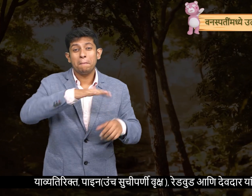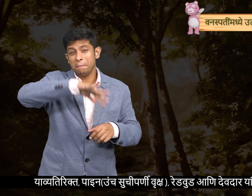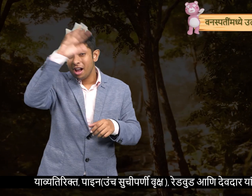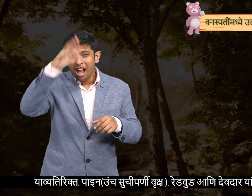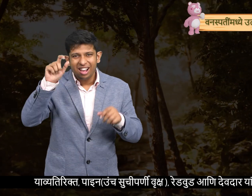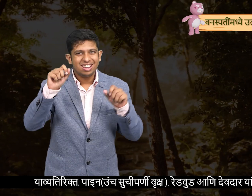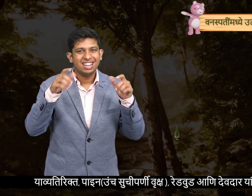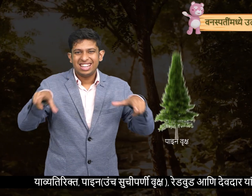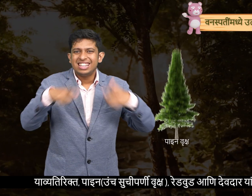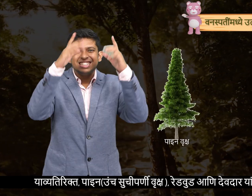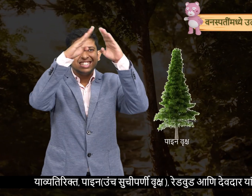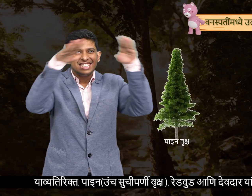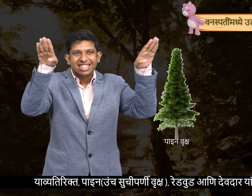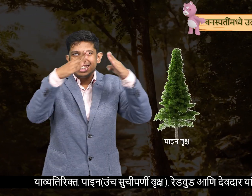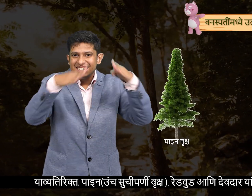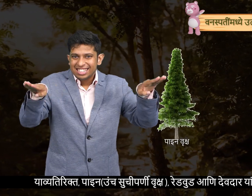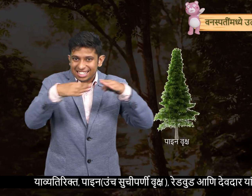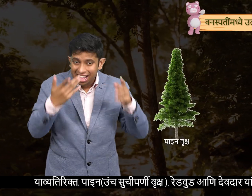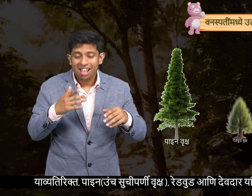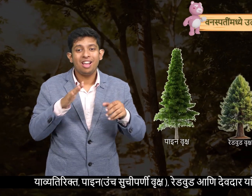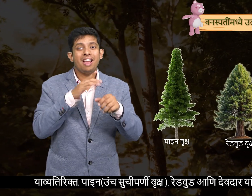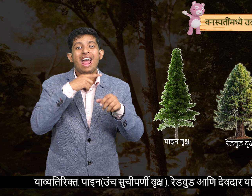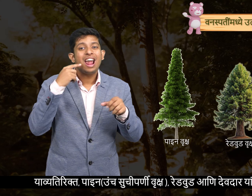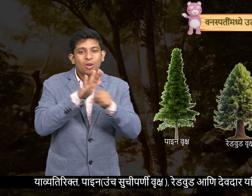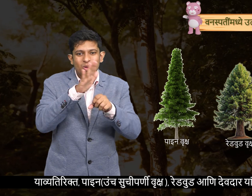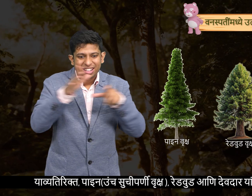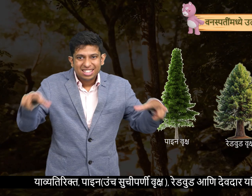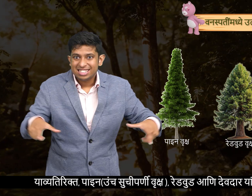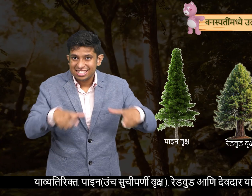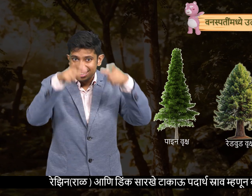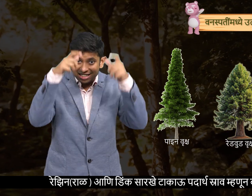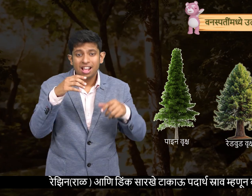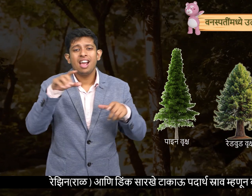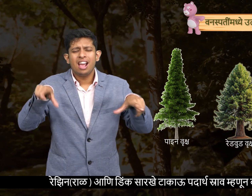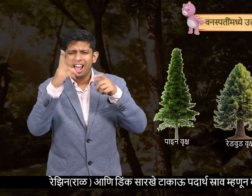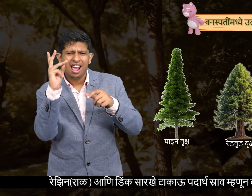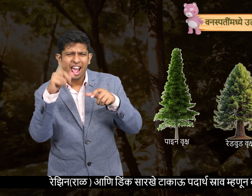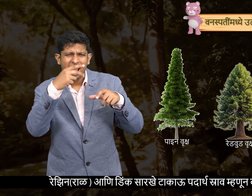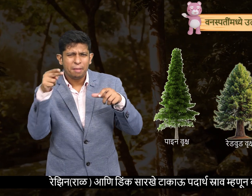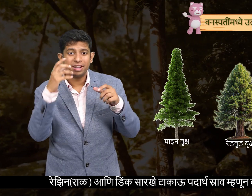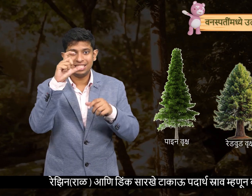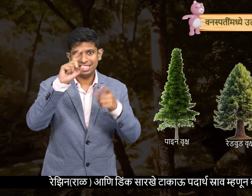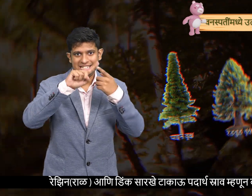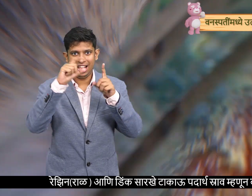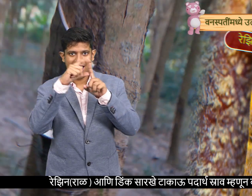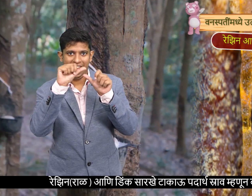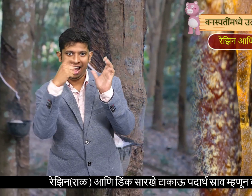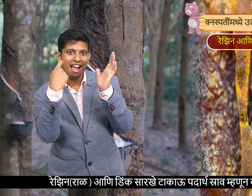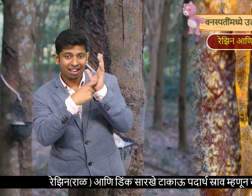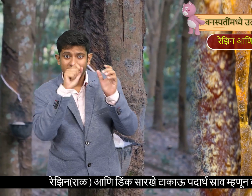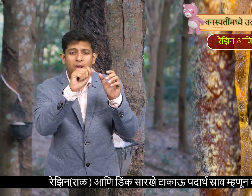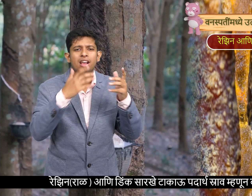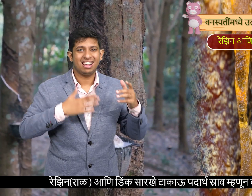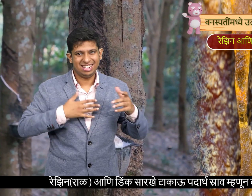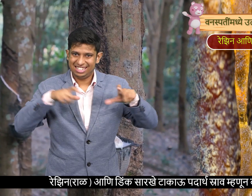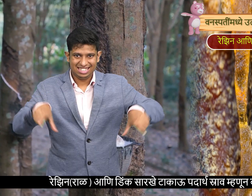रेडवूड आणि देवदार यासारखी काही झाडे रेझिन आणि डिंक